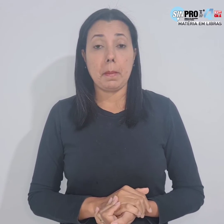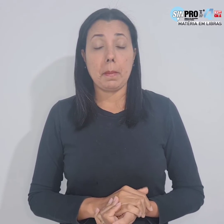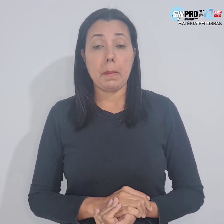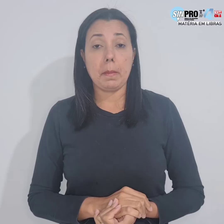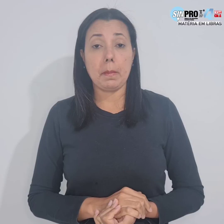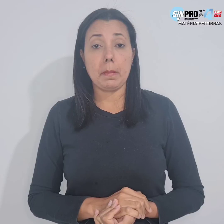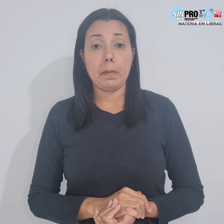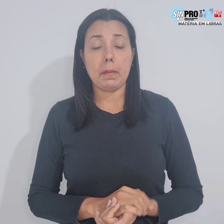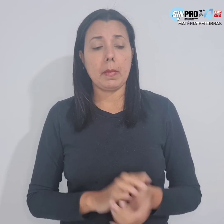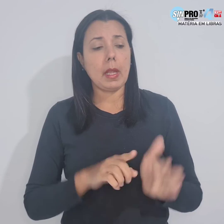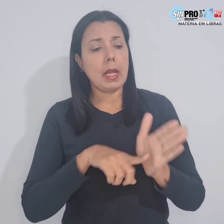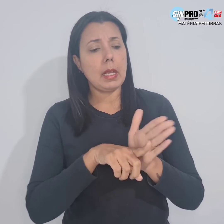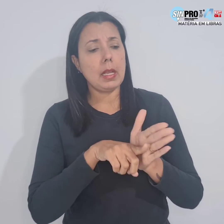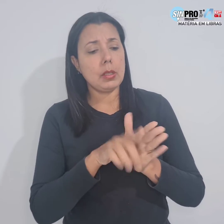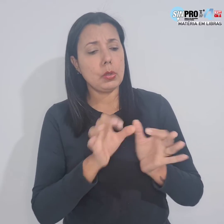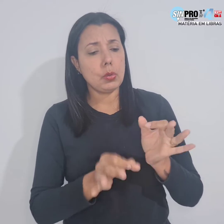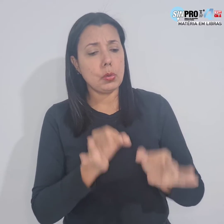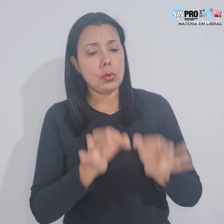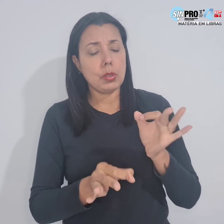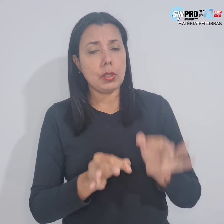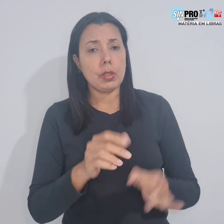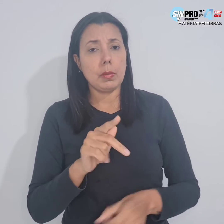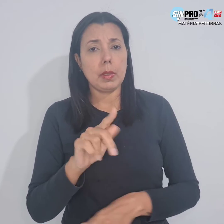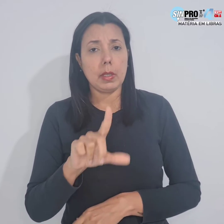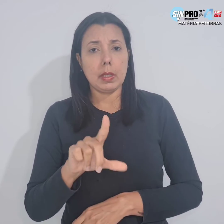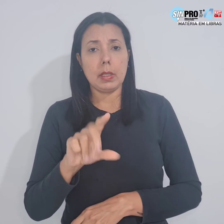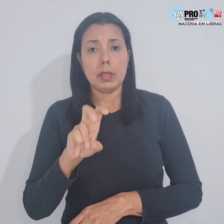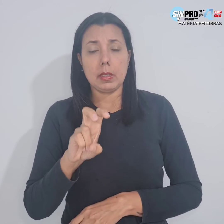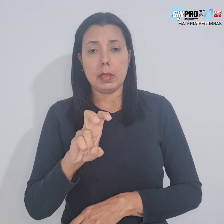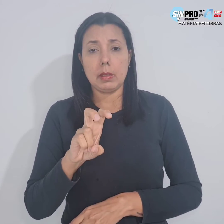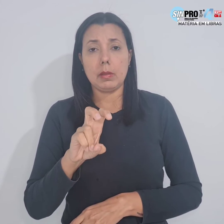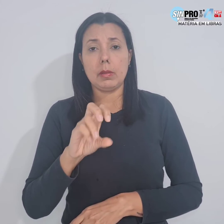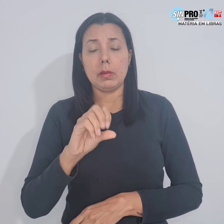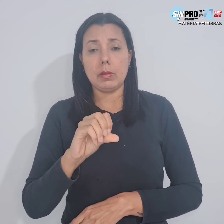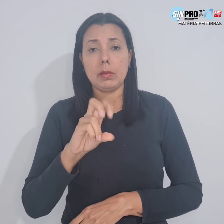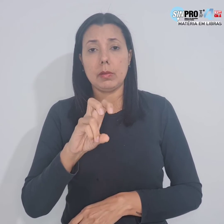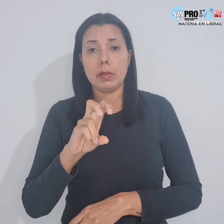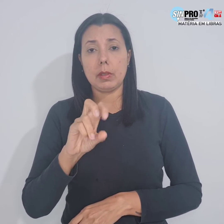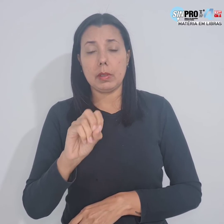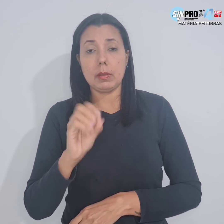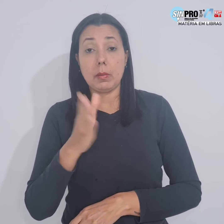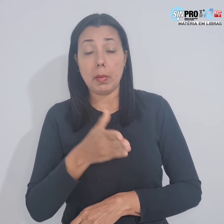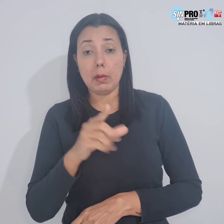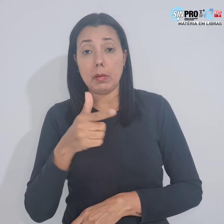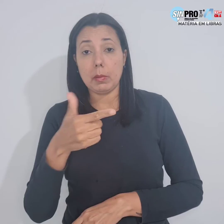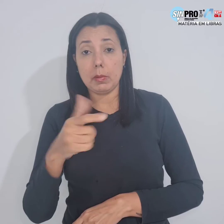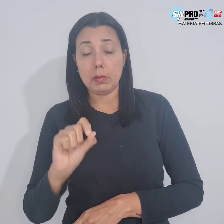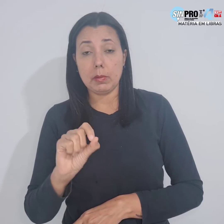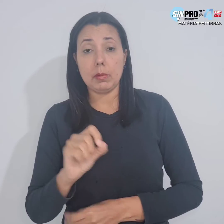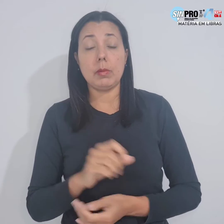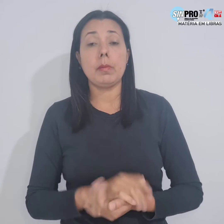A análise jurídica do PL 5595-2020